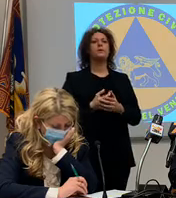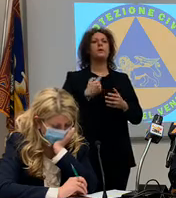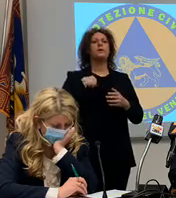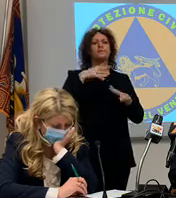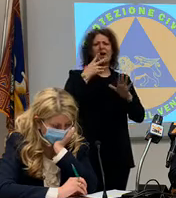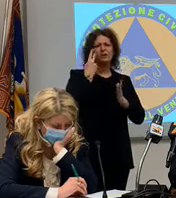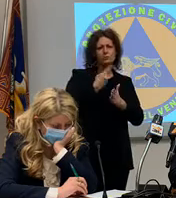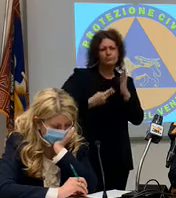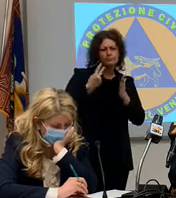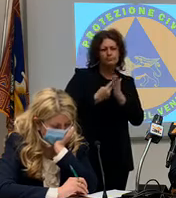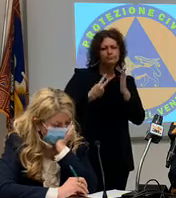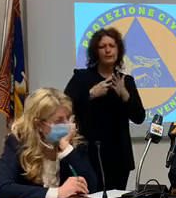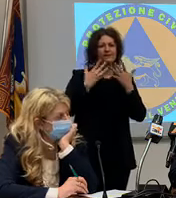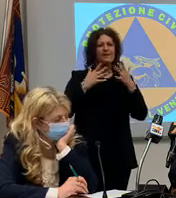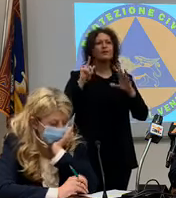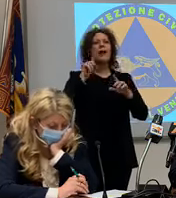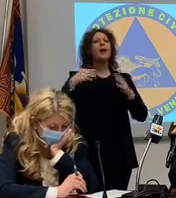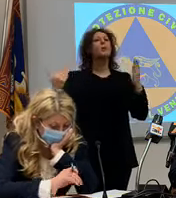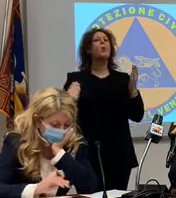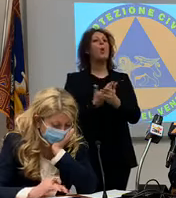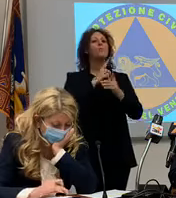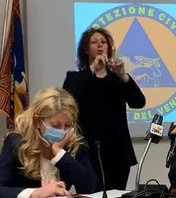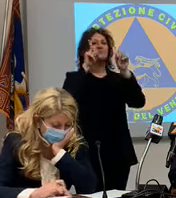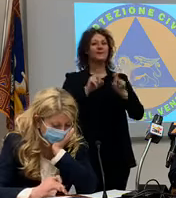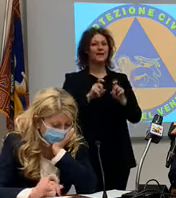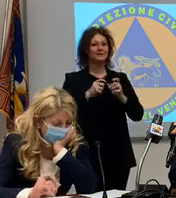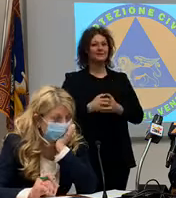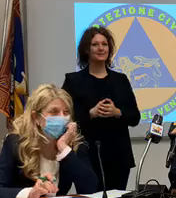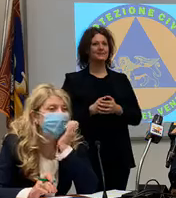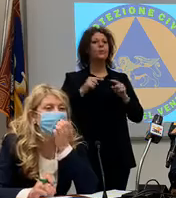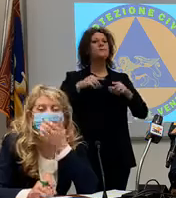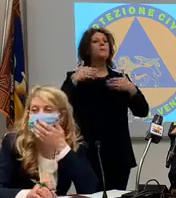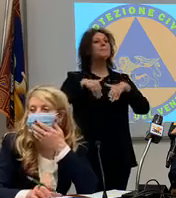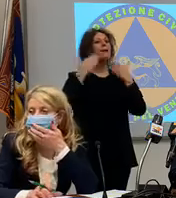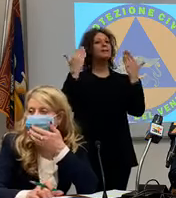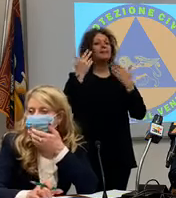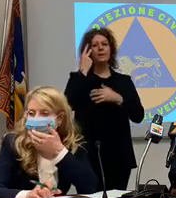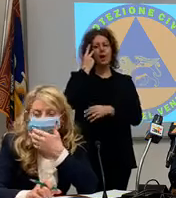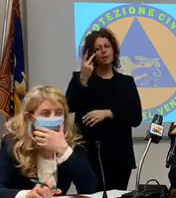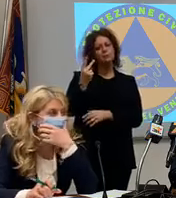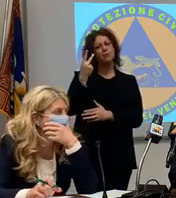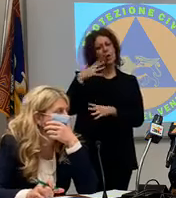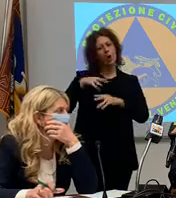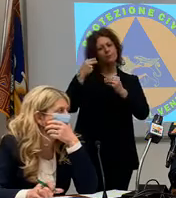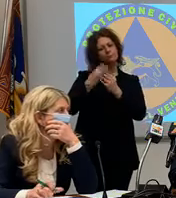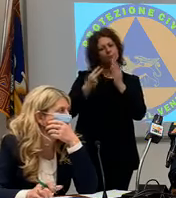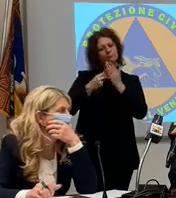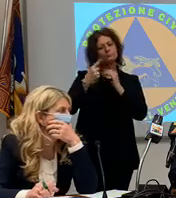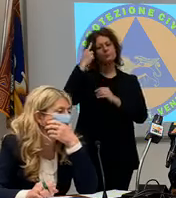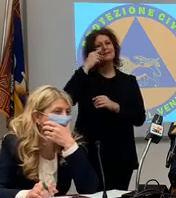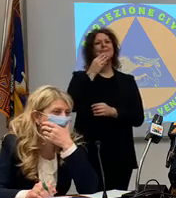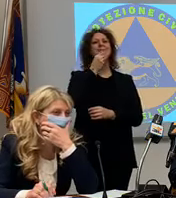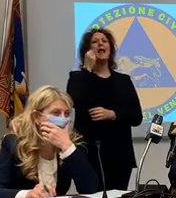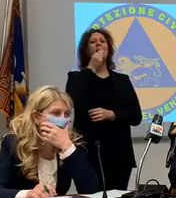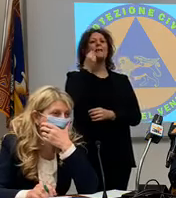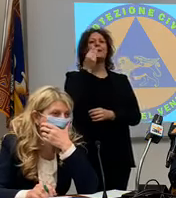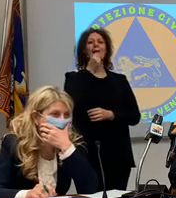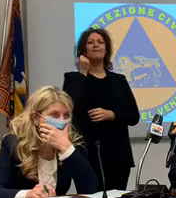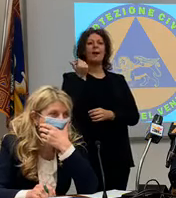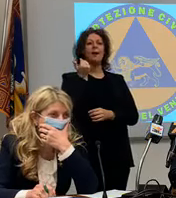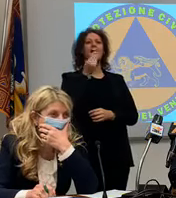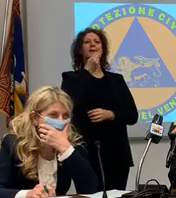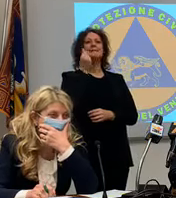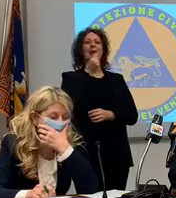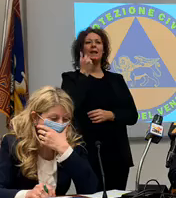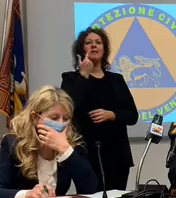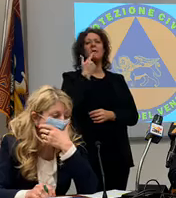testing Stamattina ho visto anche quello con la saliva il ciucciotto con la saliva sembra un sembra un ciuccio lo ciucci 3 minuti e poi